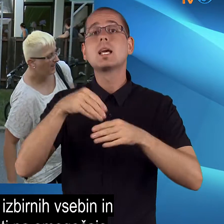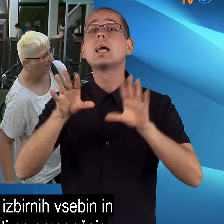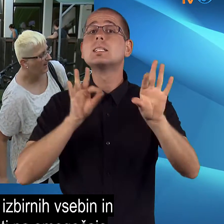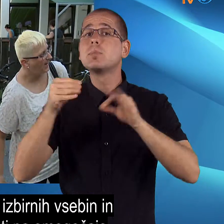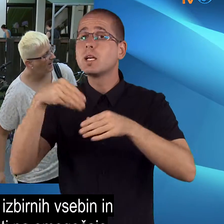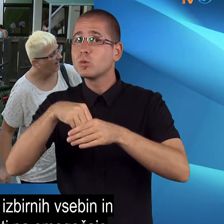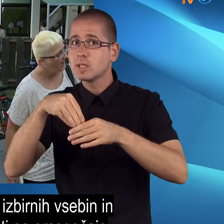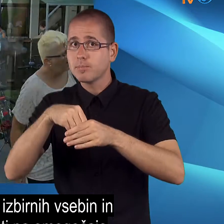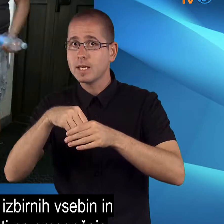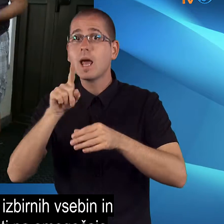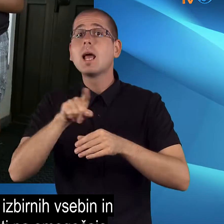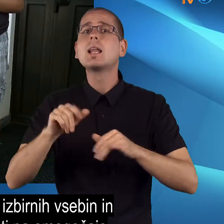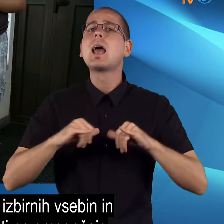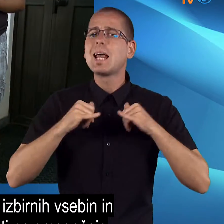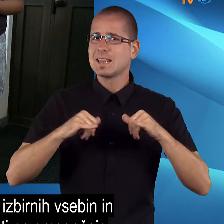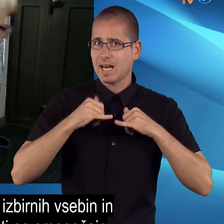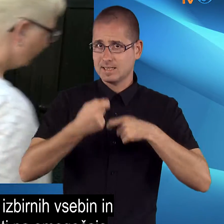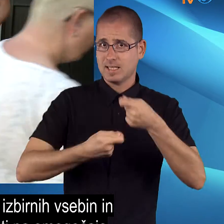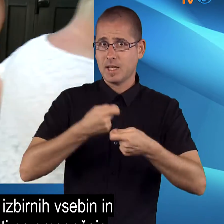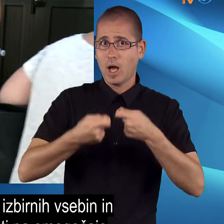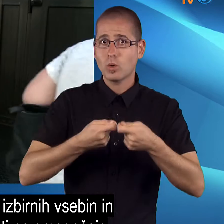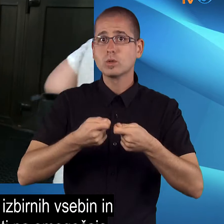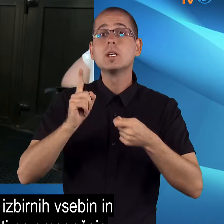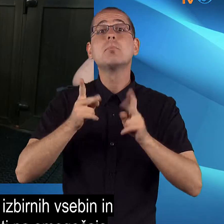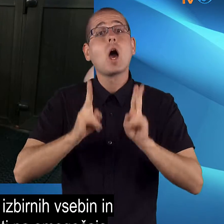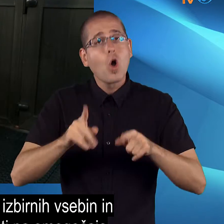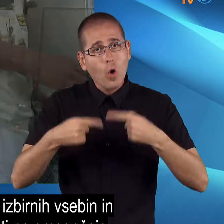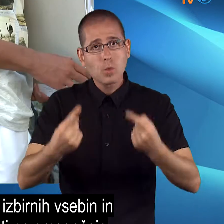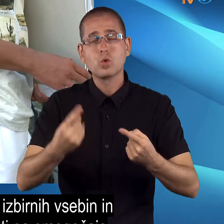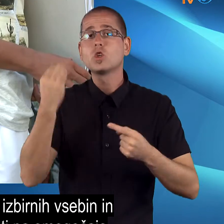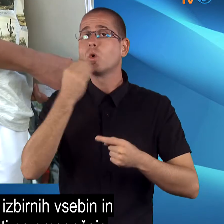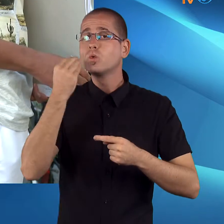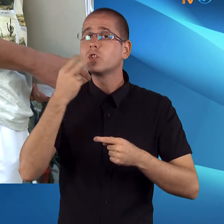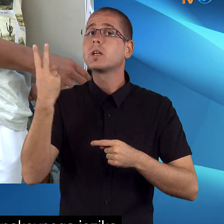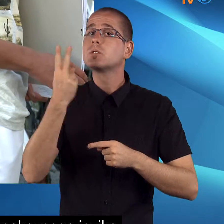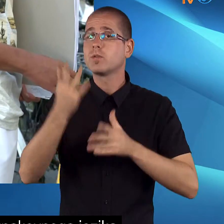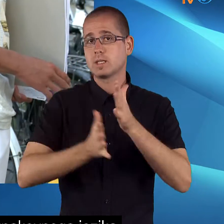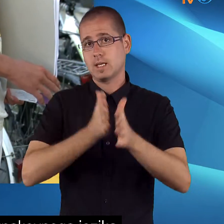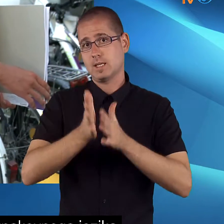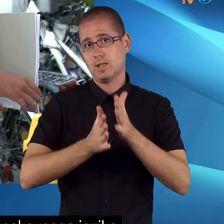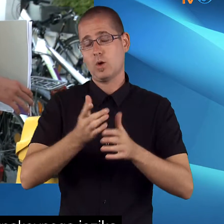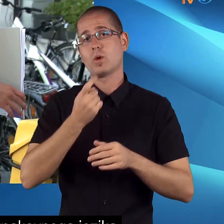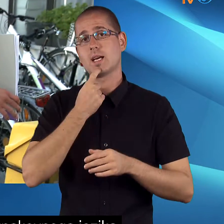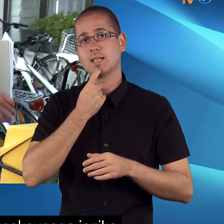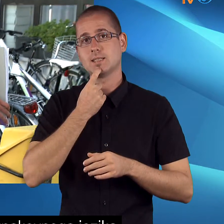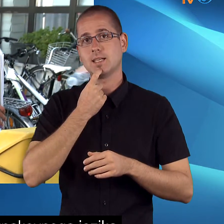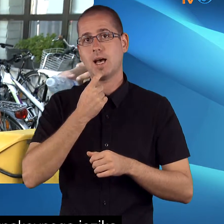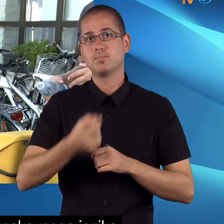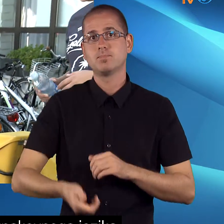in interesnih dejavnosti pa omogočajo učenje slovenskega znakovnega jezika.